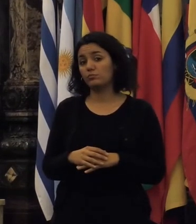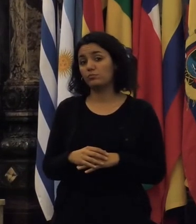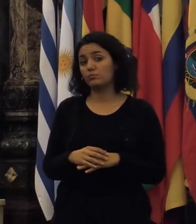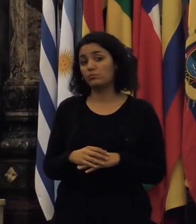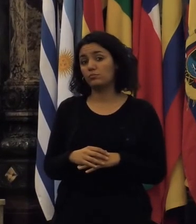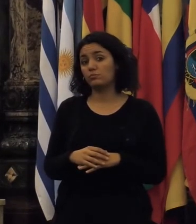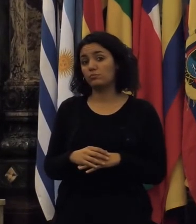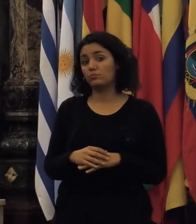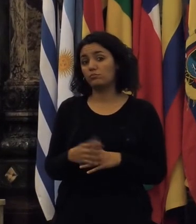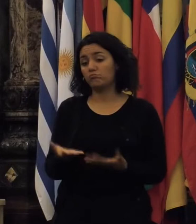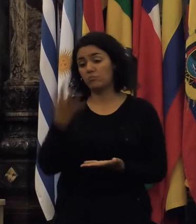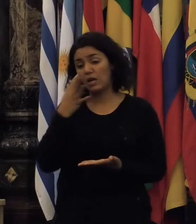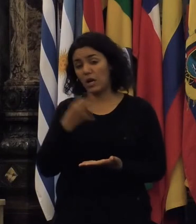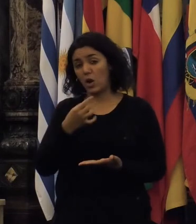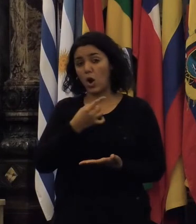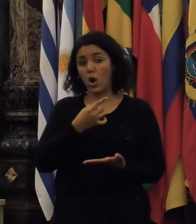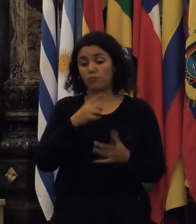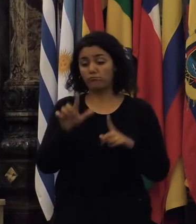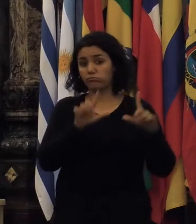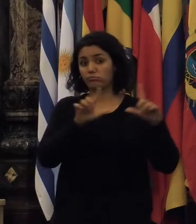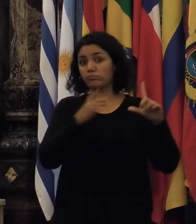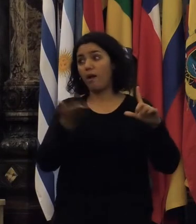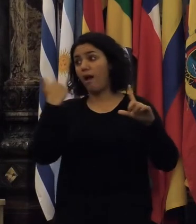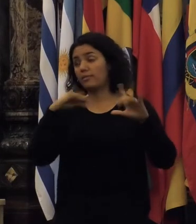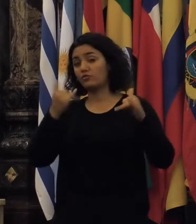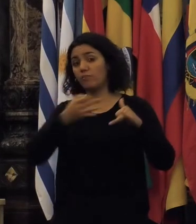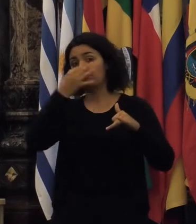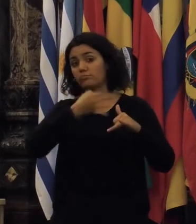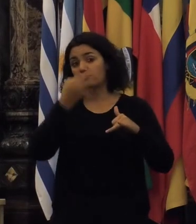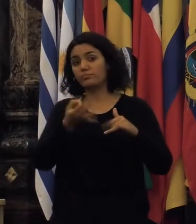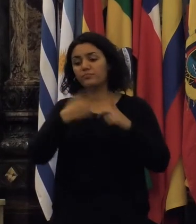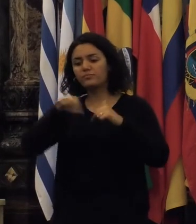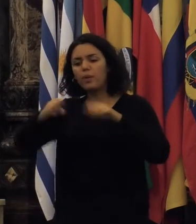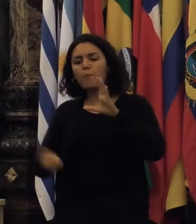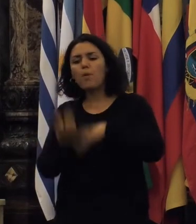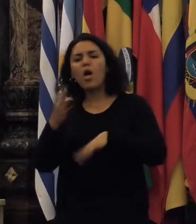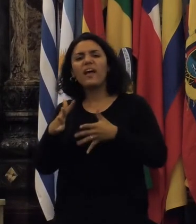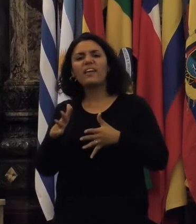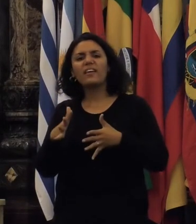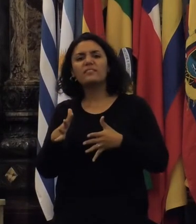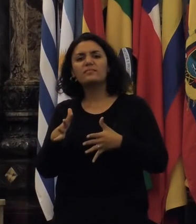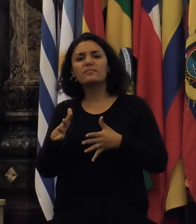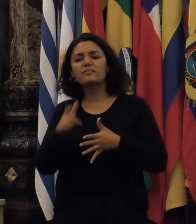creo que esto es de lo que estuvimos hablando. Lo que nos dice la moda es que algo ya no es.